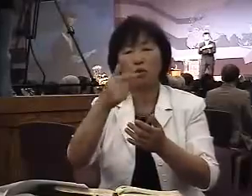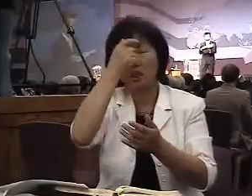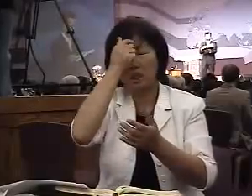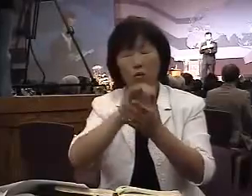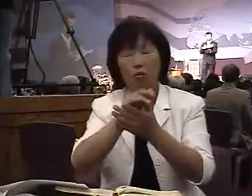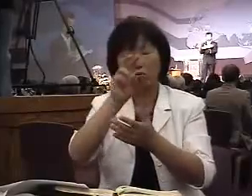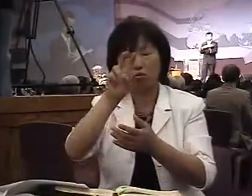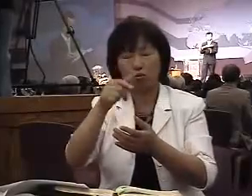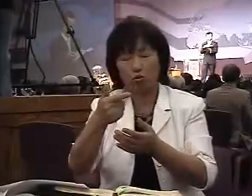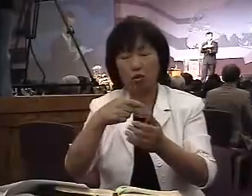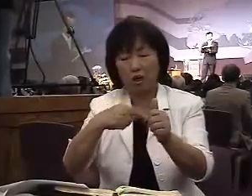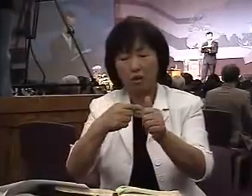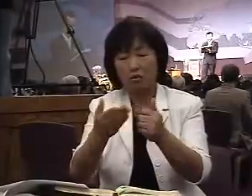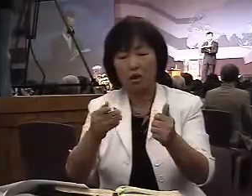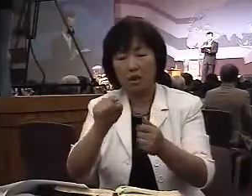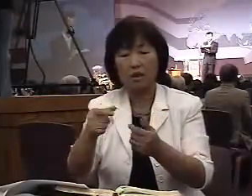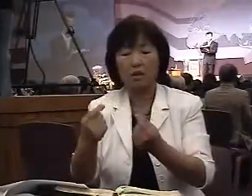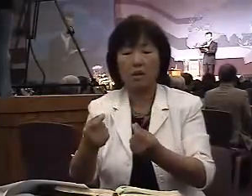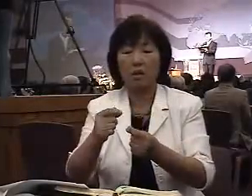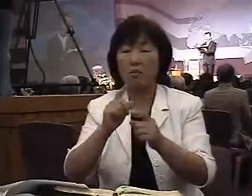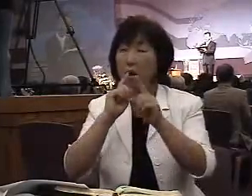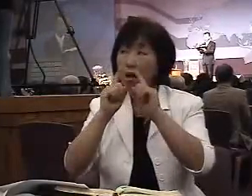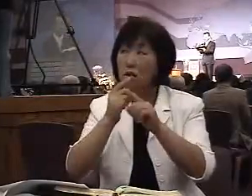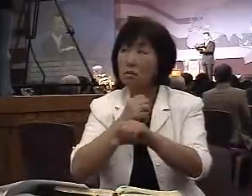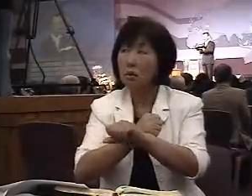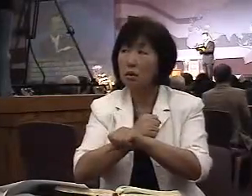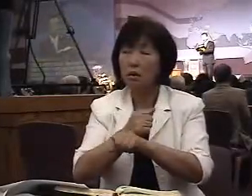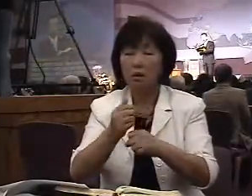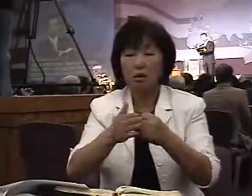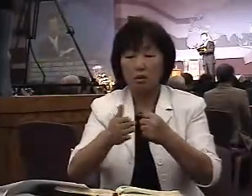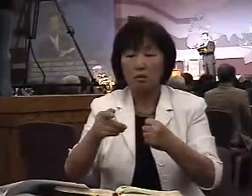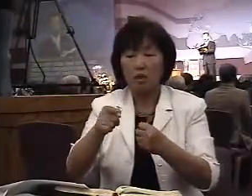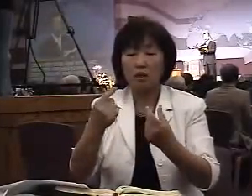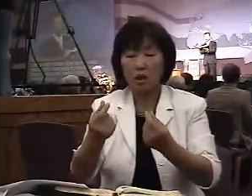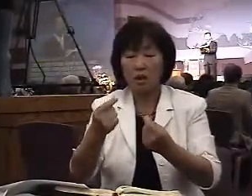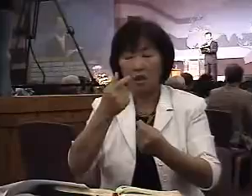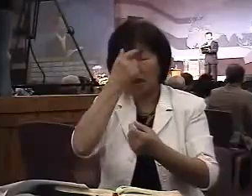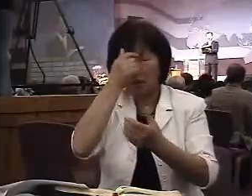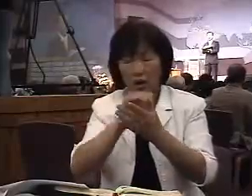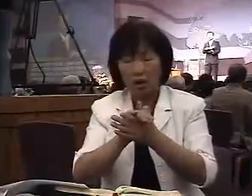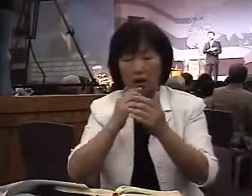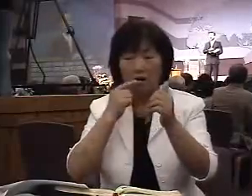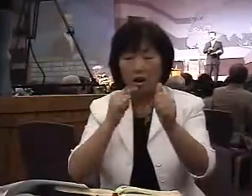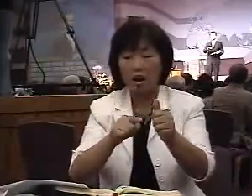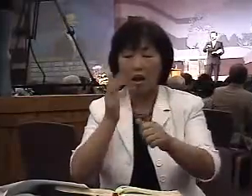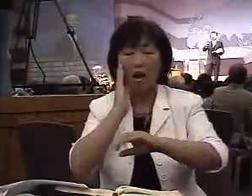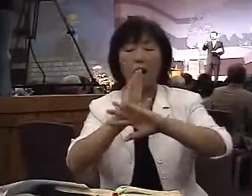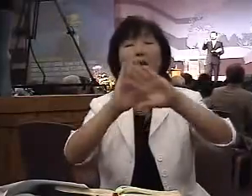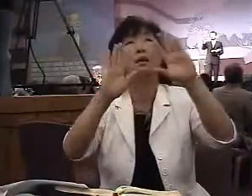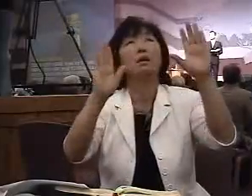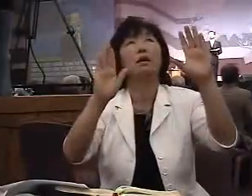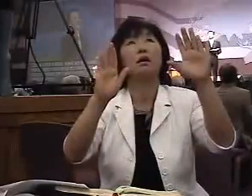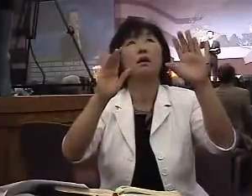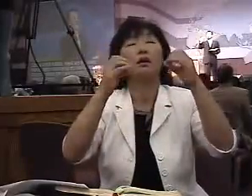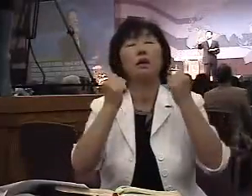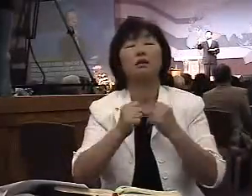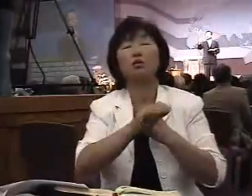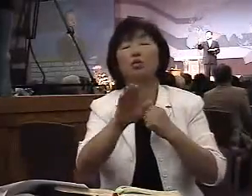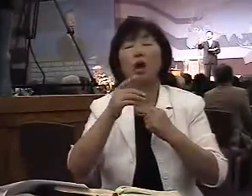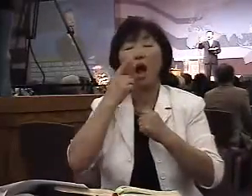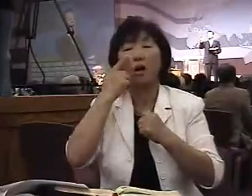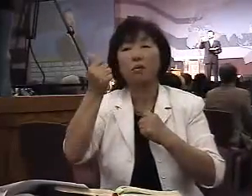가르쳐 주시는데 이렇게 말씀을 하십니다. 그러므로 너희는 이렇게 기도하라. 하늘에 계신